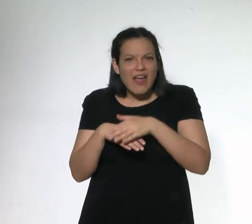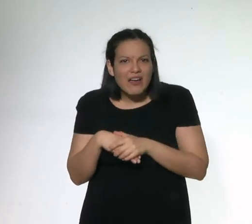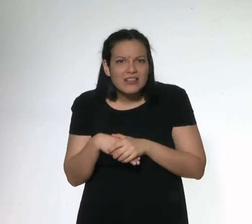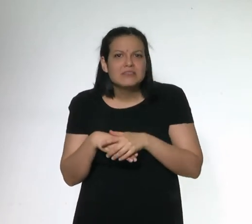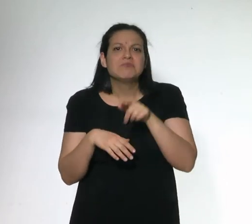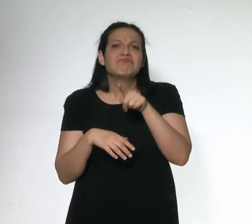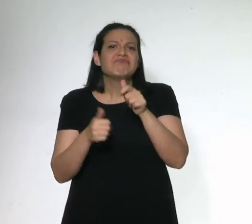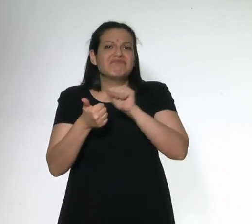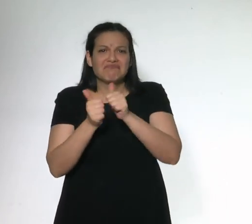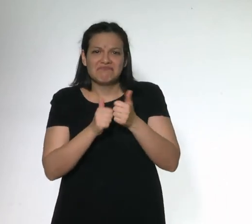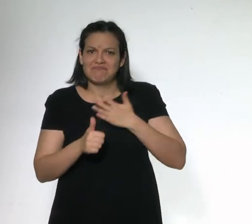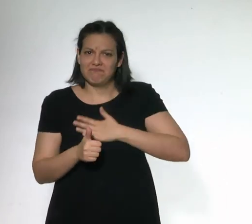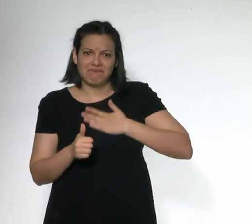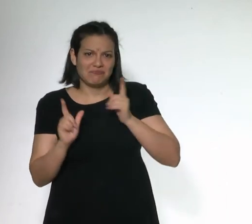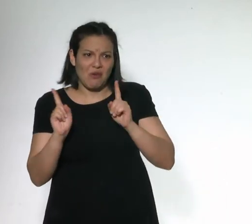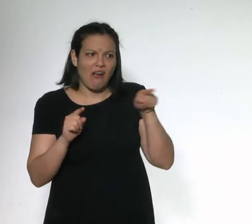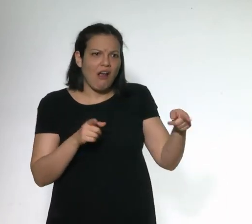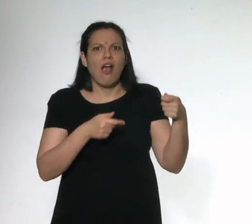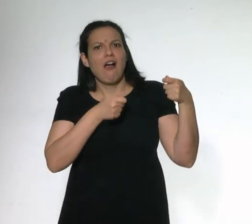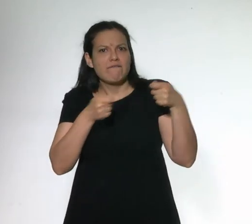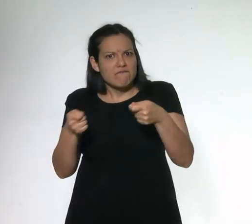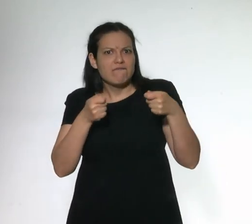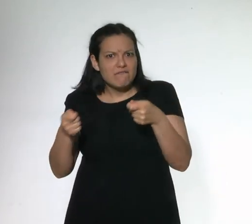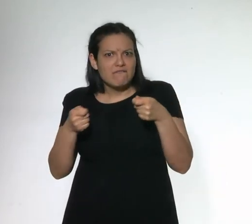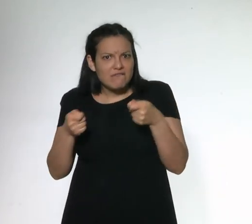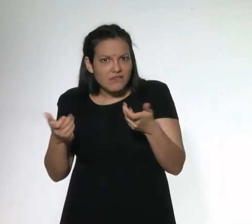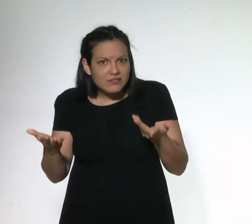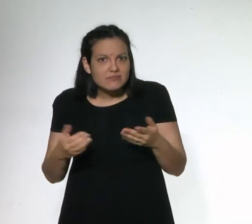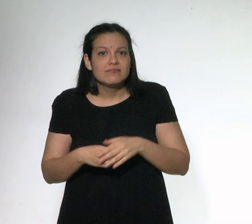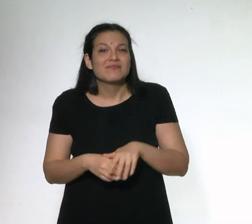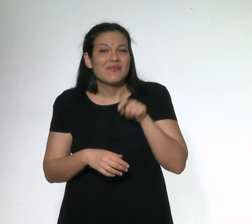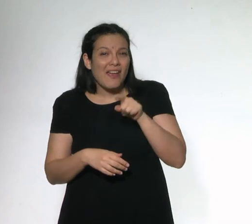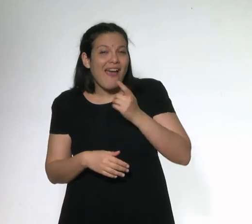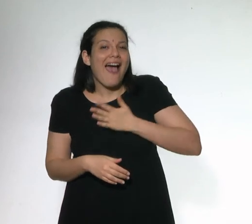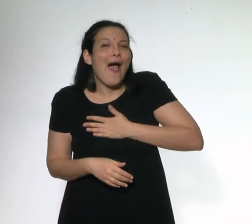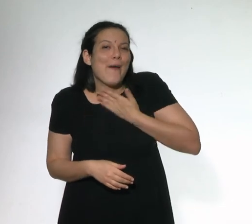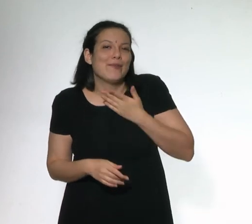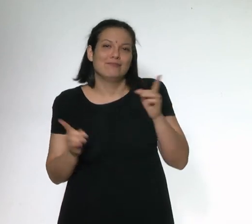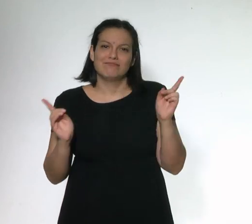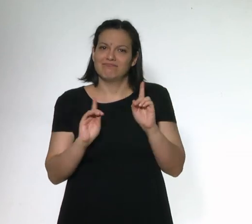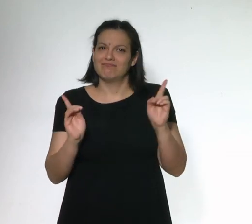¿Te insiste para tener relaciones sexuales? Eso no es amor, eso es